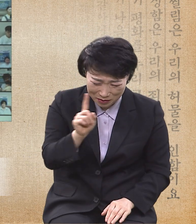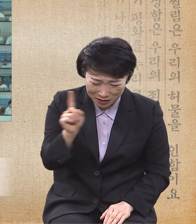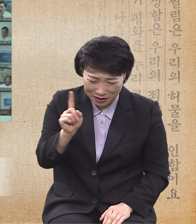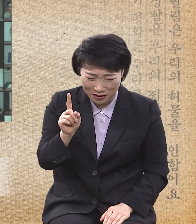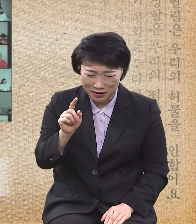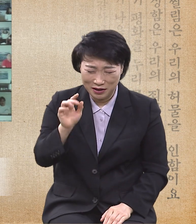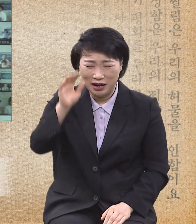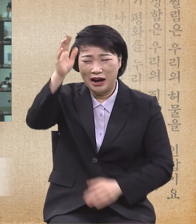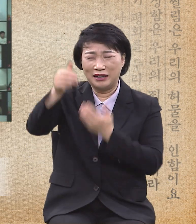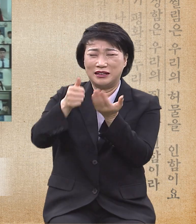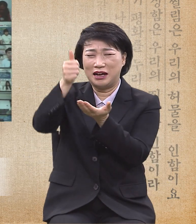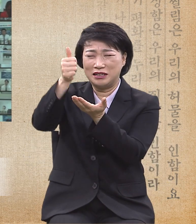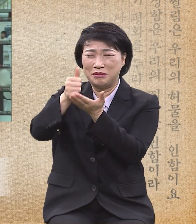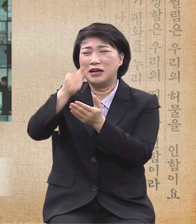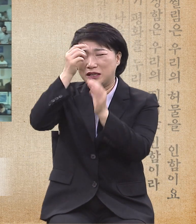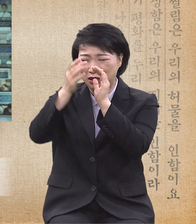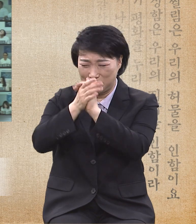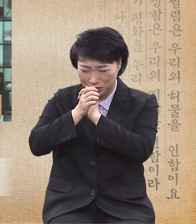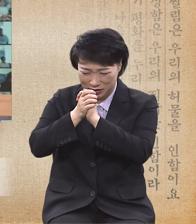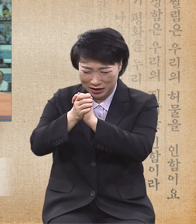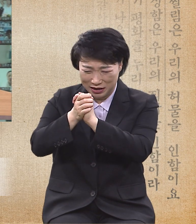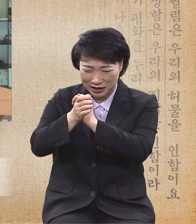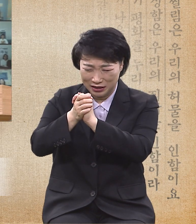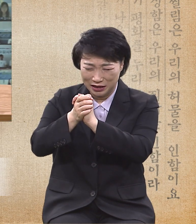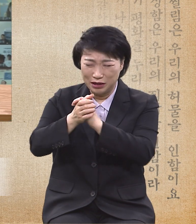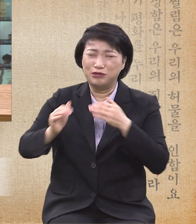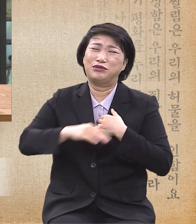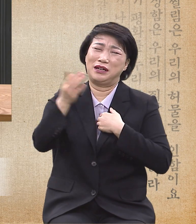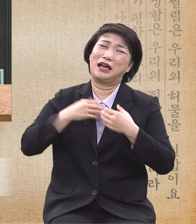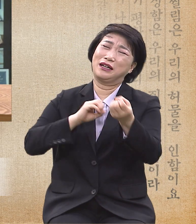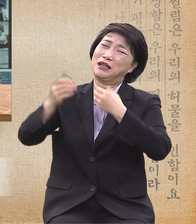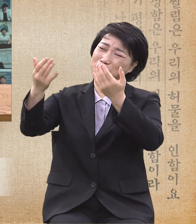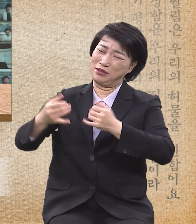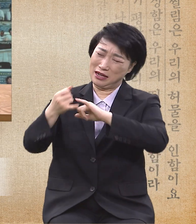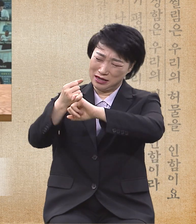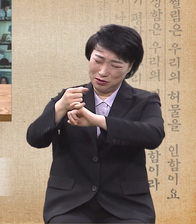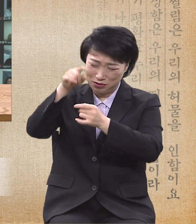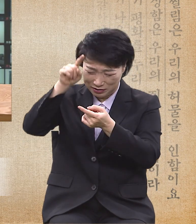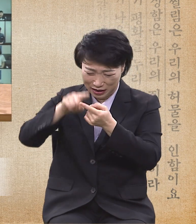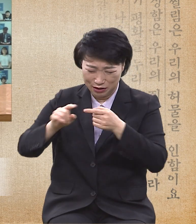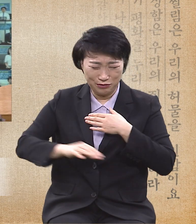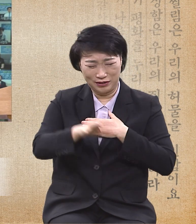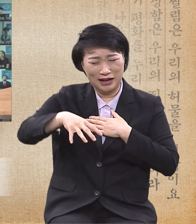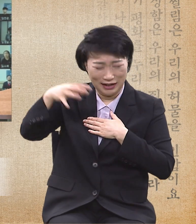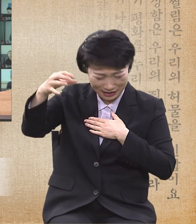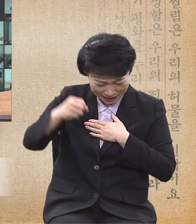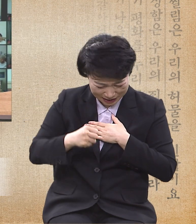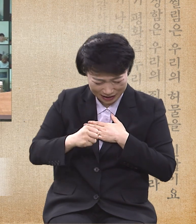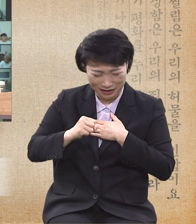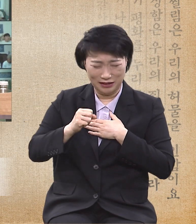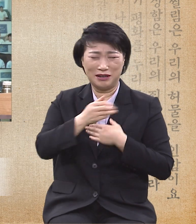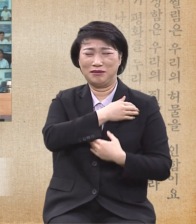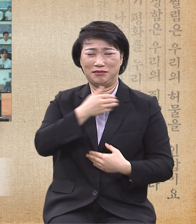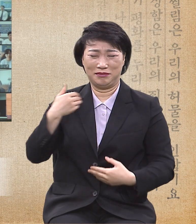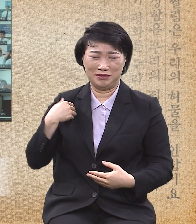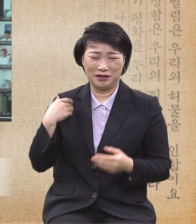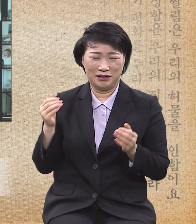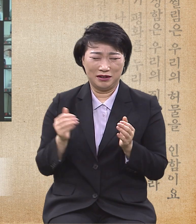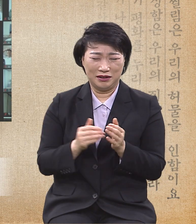무엇이든지 하나님이 구하는 것을 우리에게 주신다고 하신 말씀대로 얻을 수가